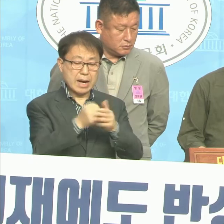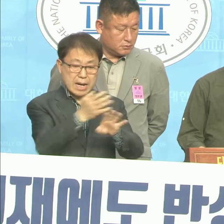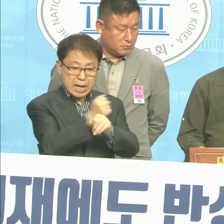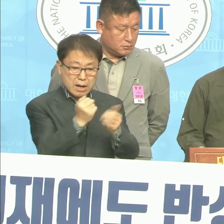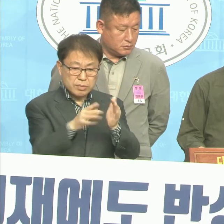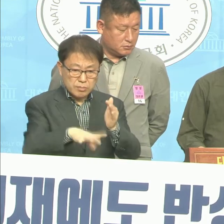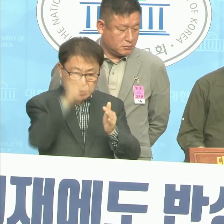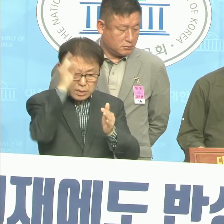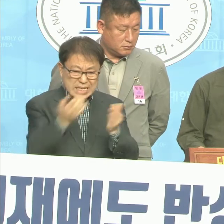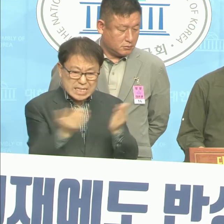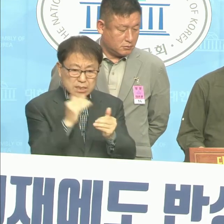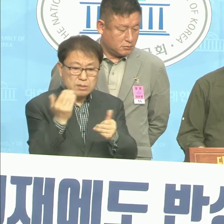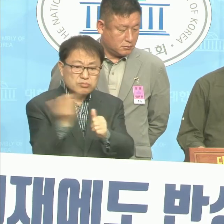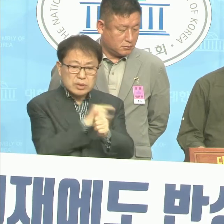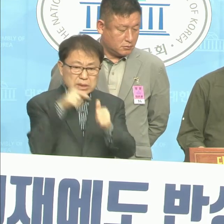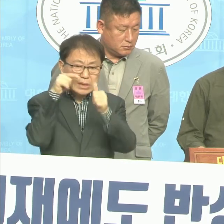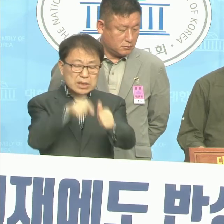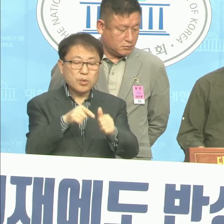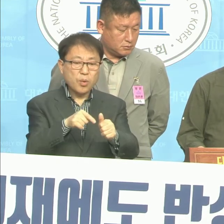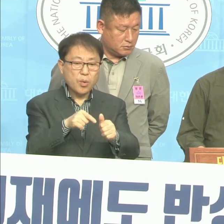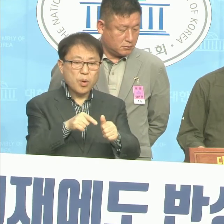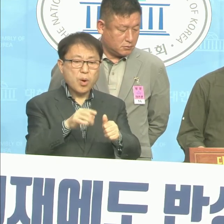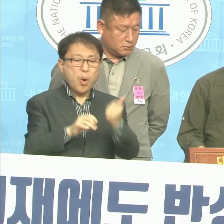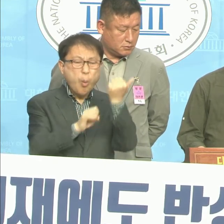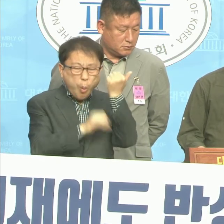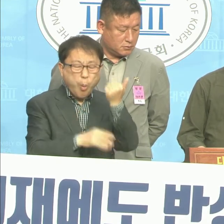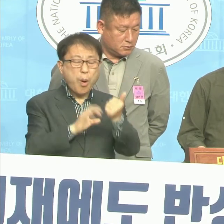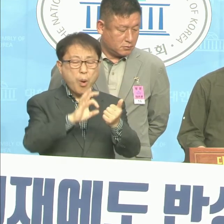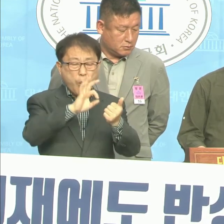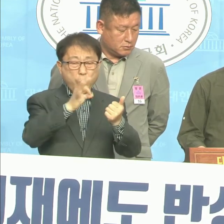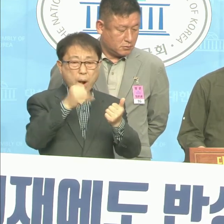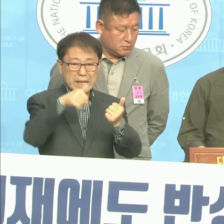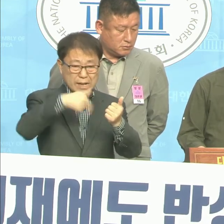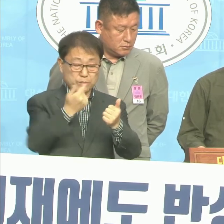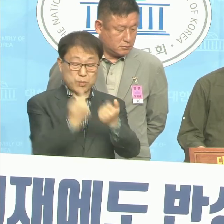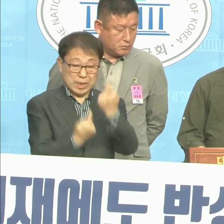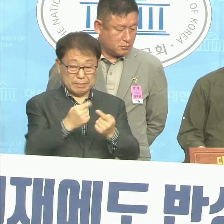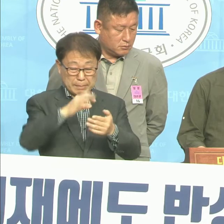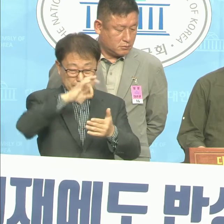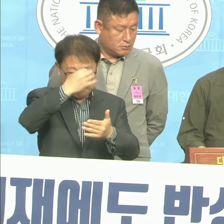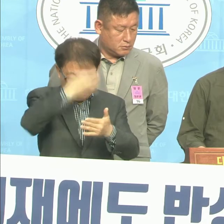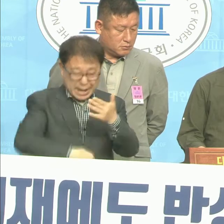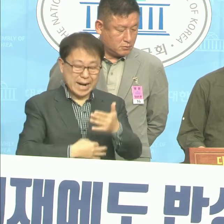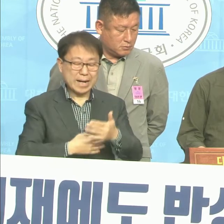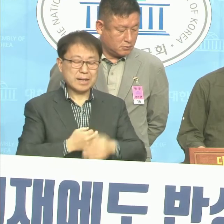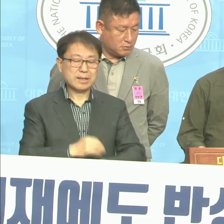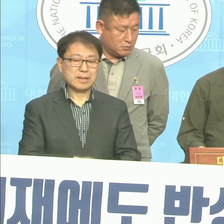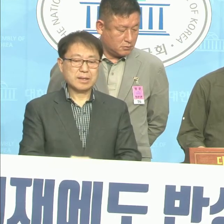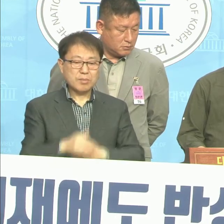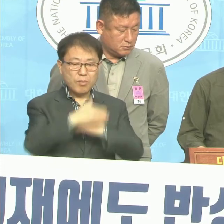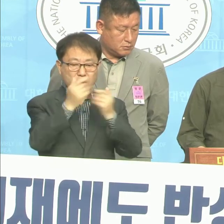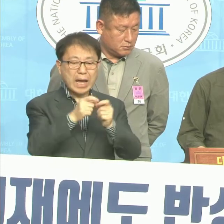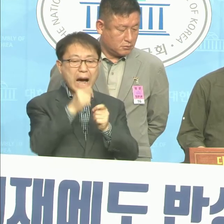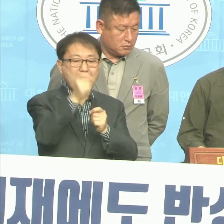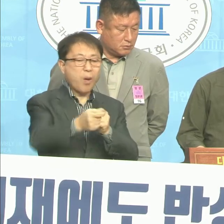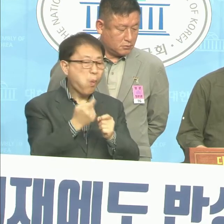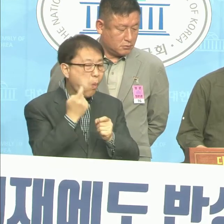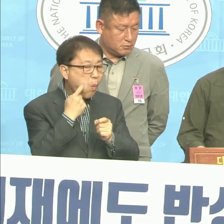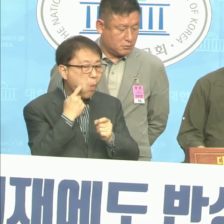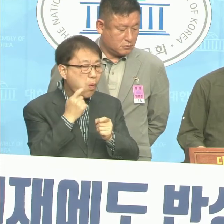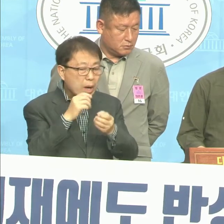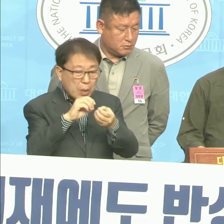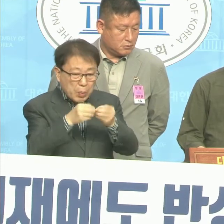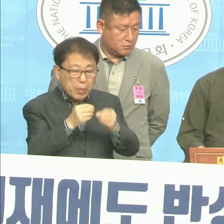부터 시키고 공사대금 은제 종가보다 낮게 일방적으로 결정하면 물론 모든 하 독보 서로를 의 조작한